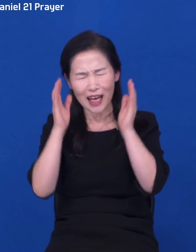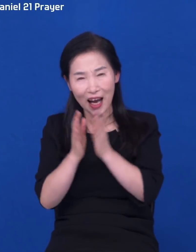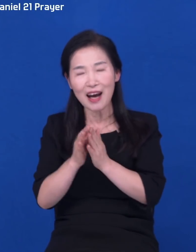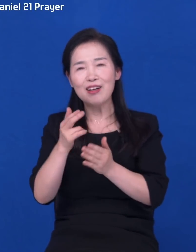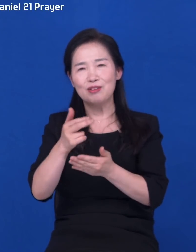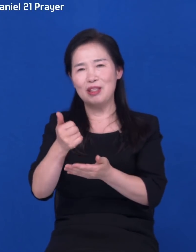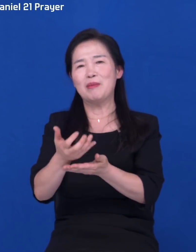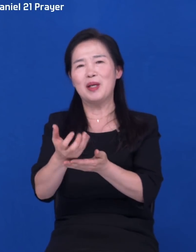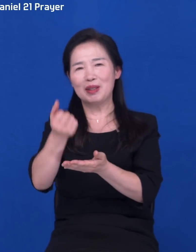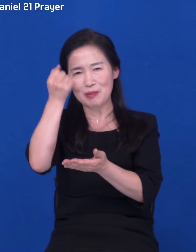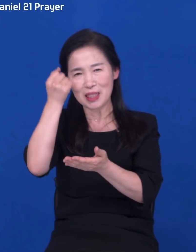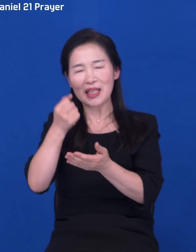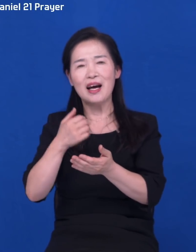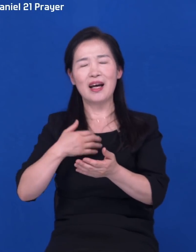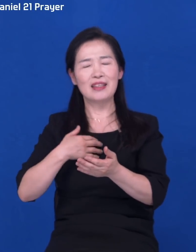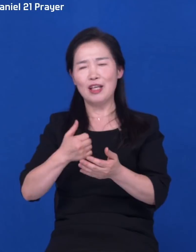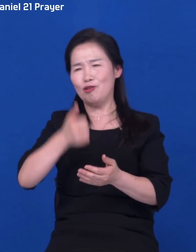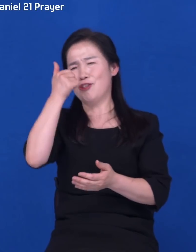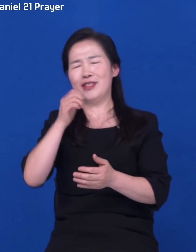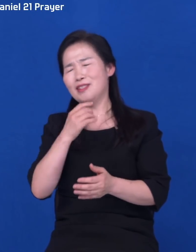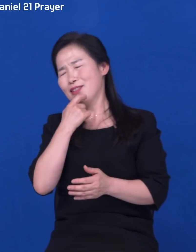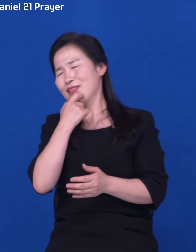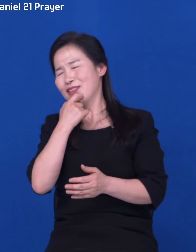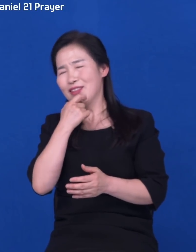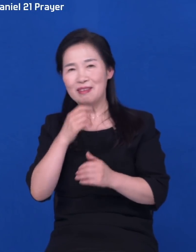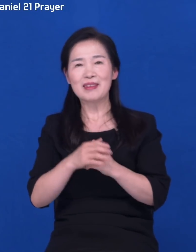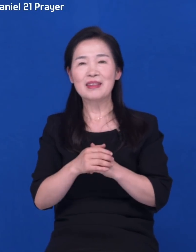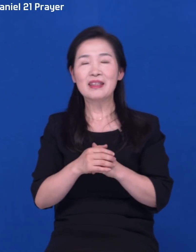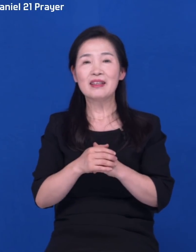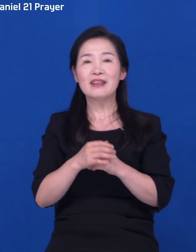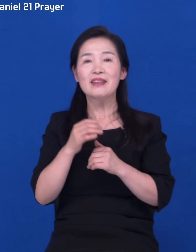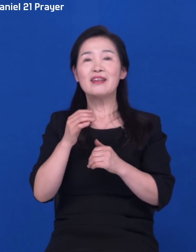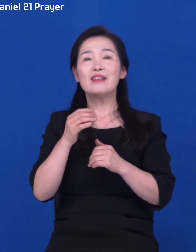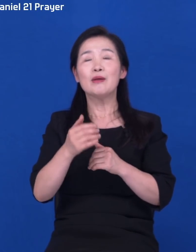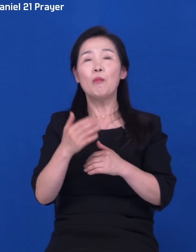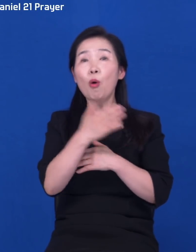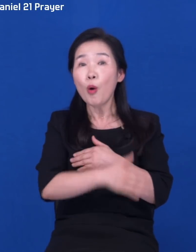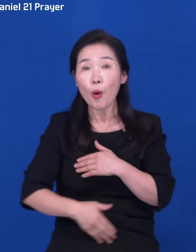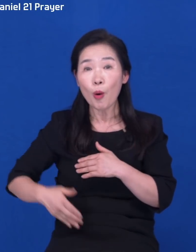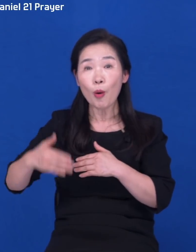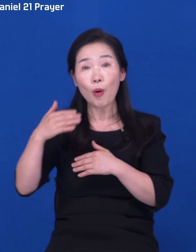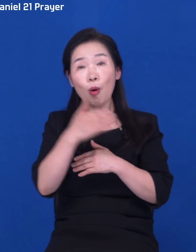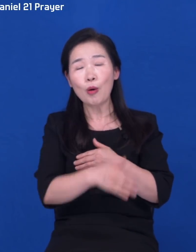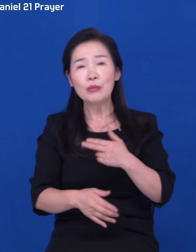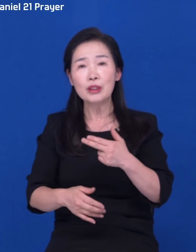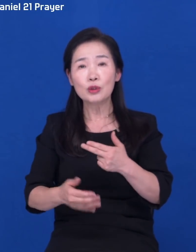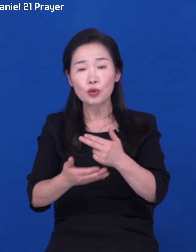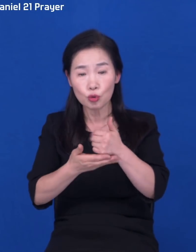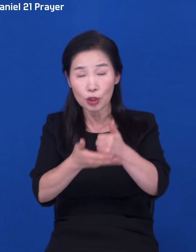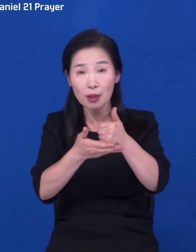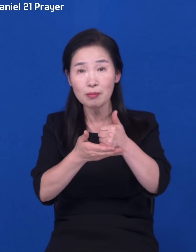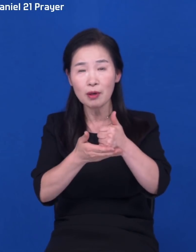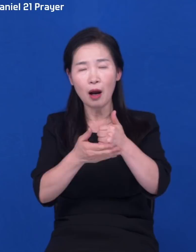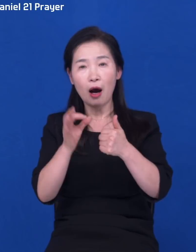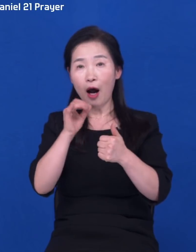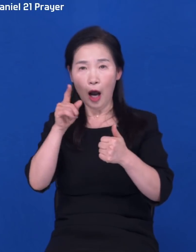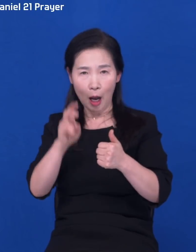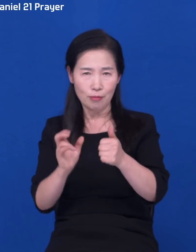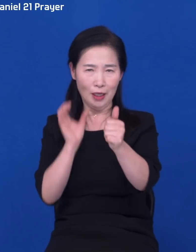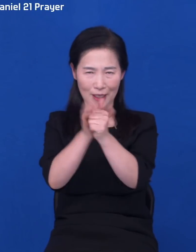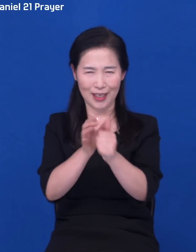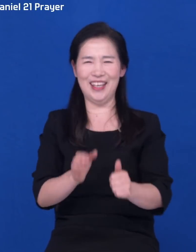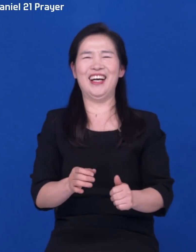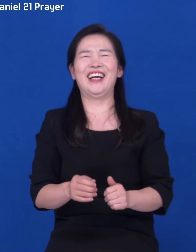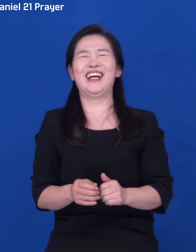되지 않을 거예요. 그리고 나서 몸이 주님 거니까 이 암도 주님 거네요? 진짜